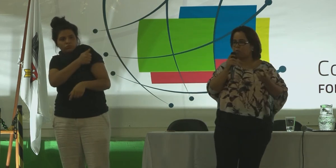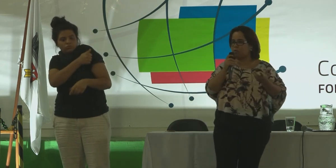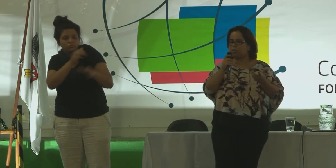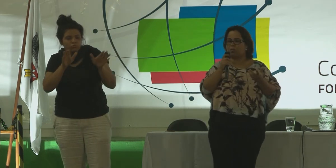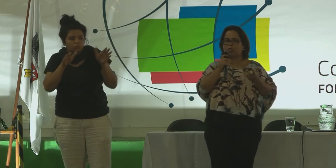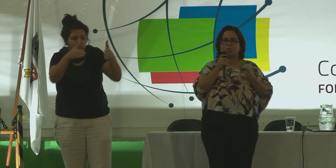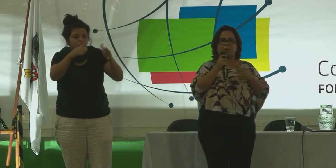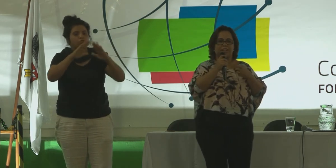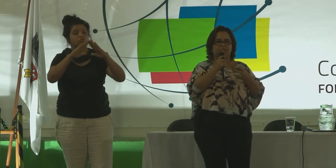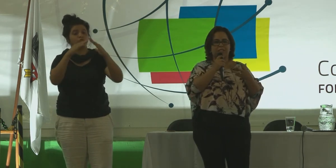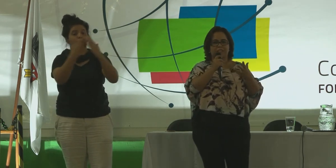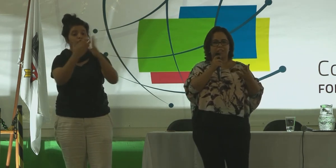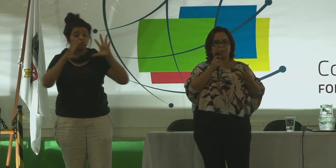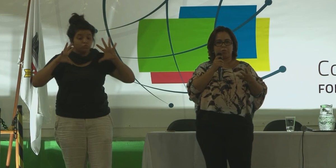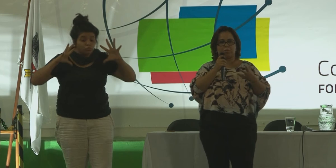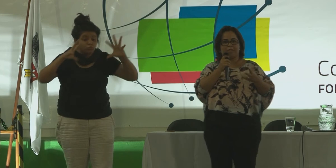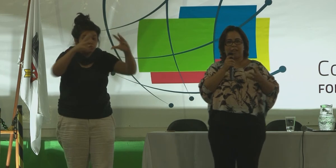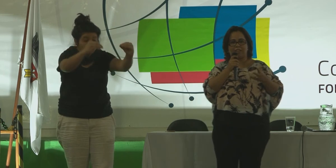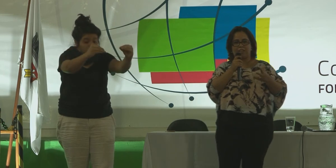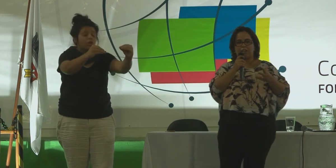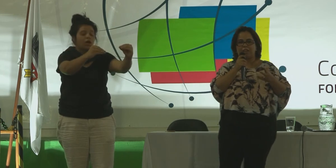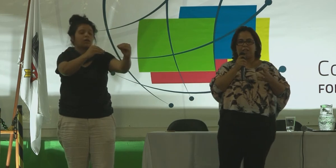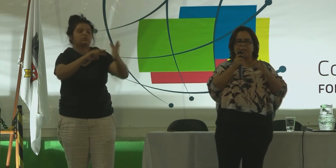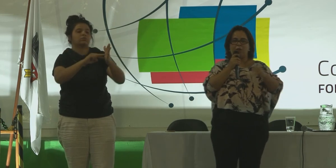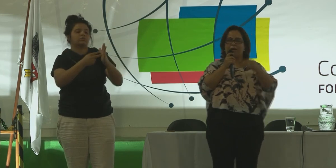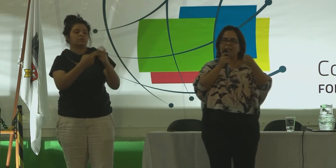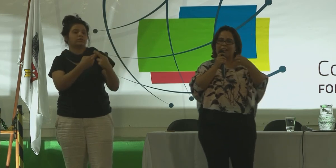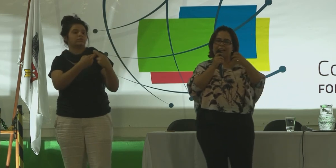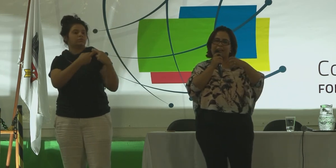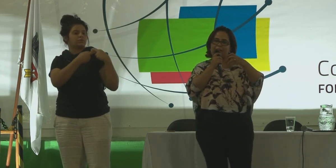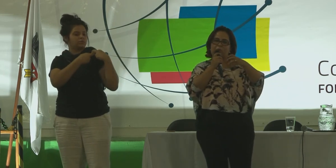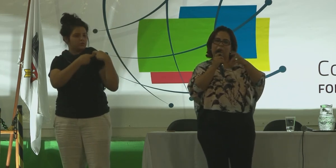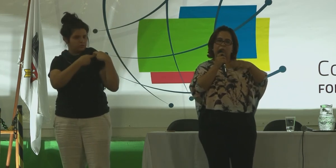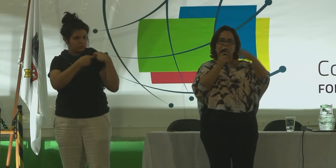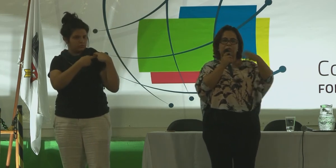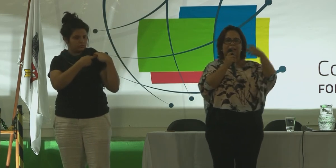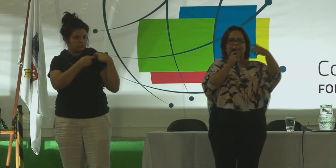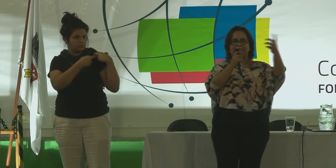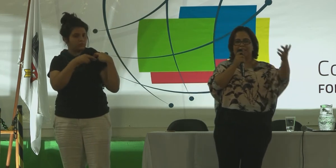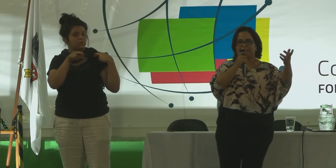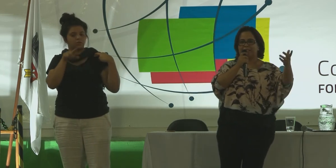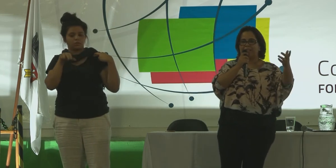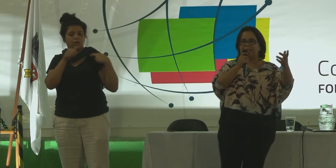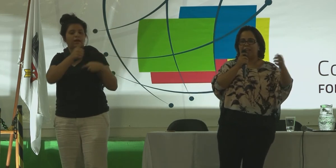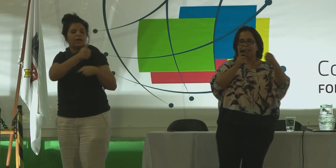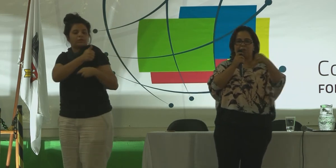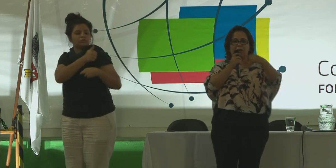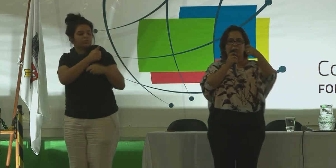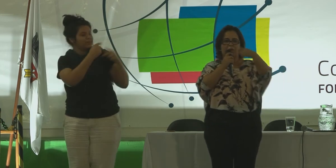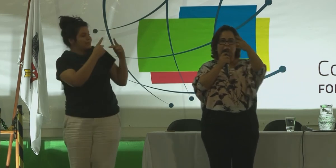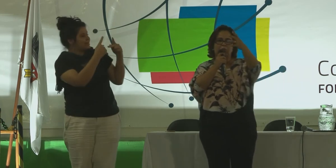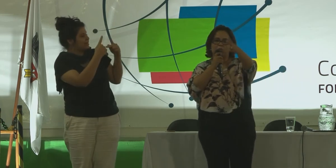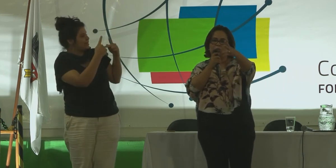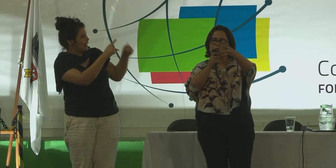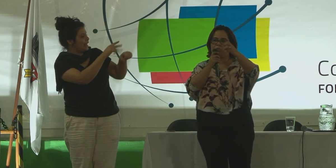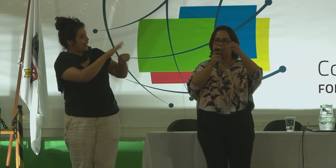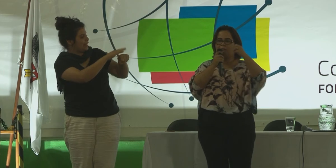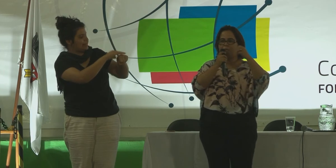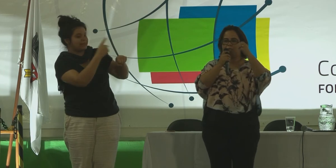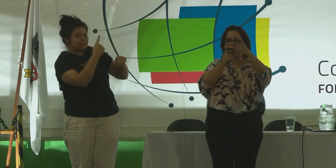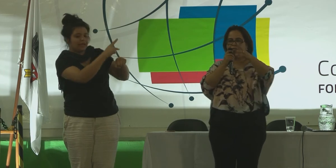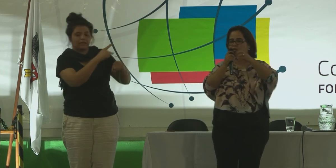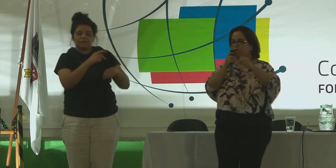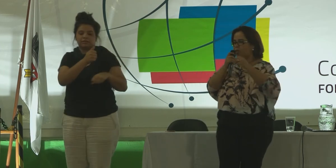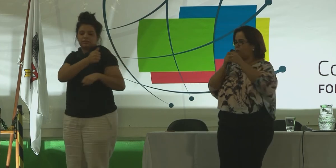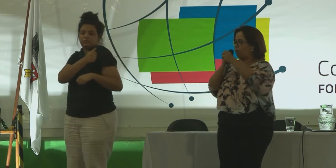escola como um todo. Então, a gente partir dessa responsabilidade. Né? Não é o aluno da Larice. Não é o aluno do